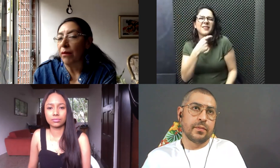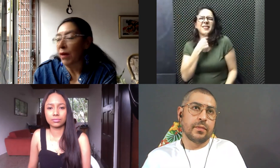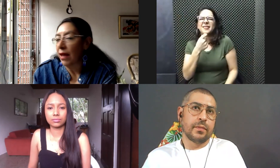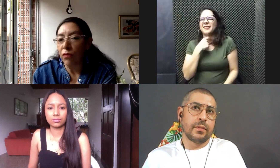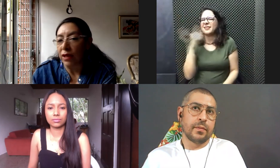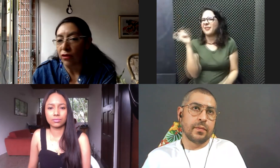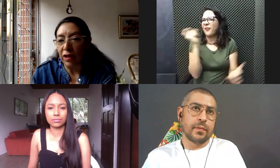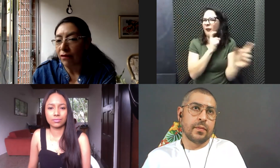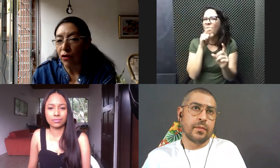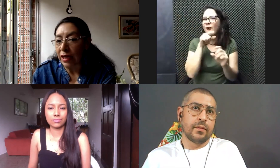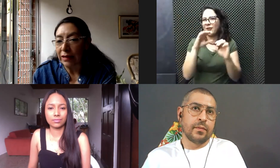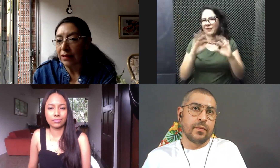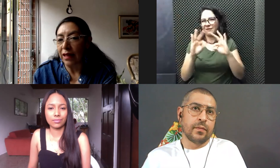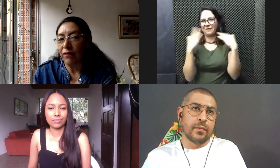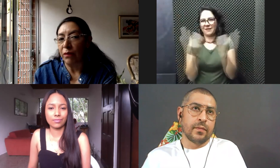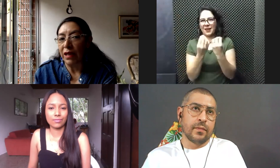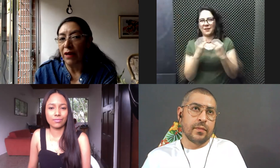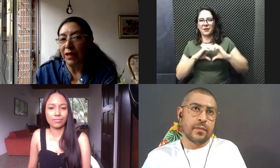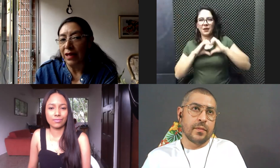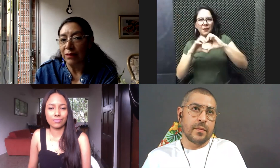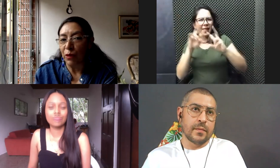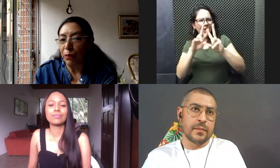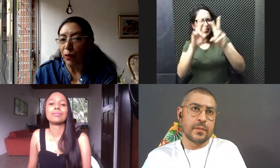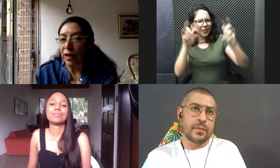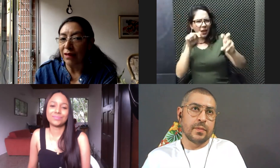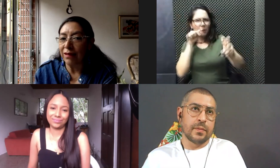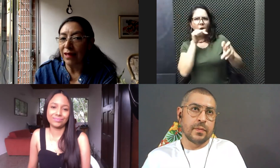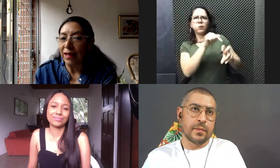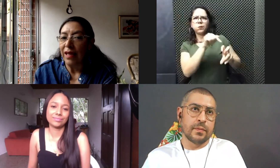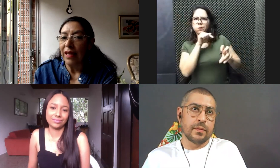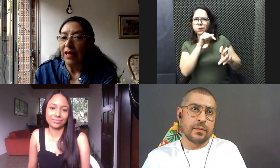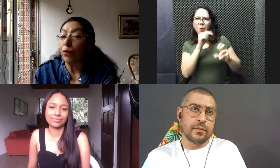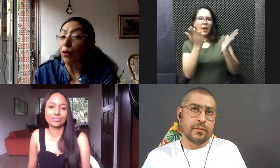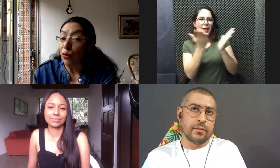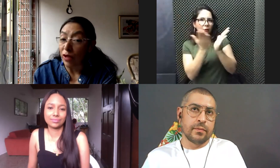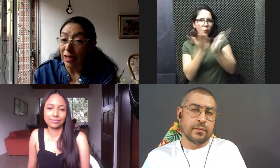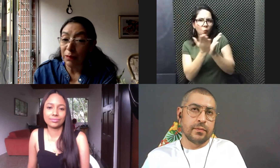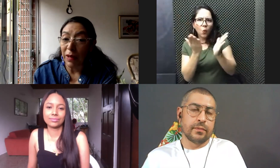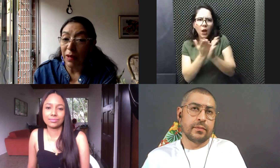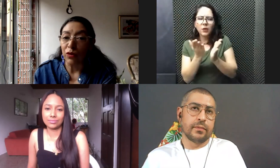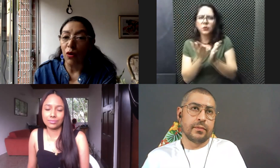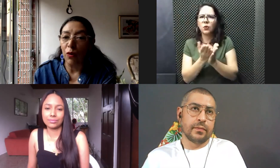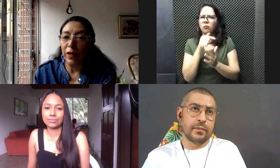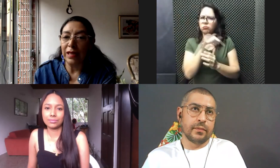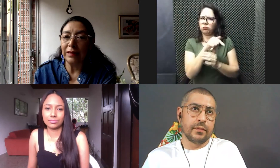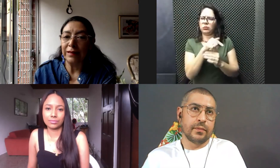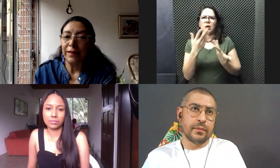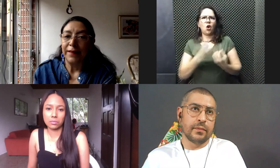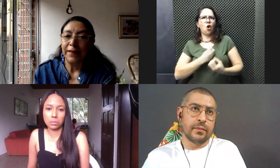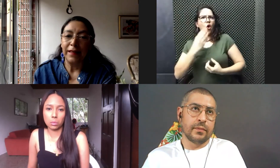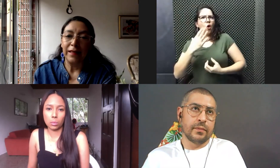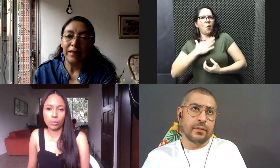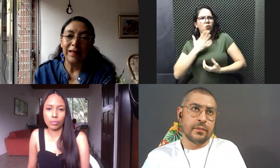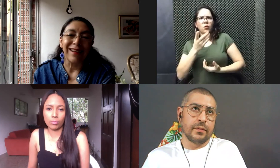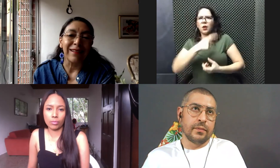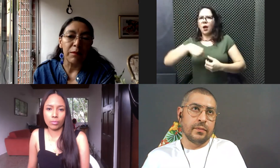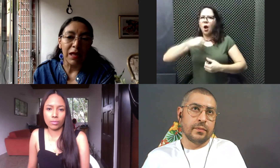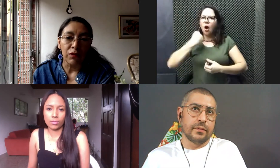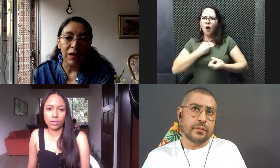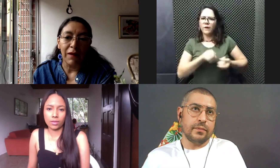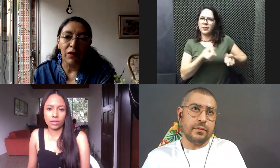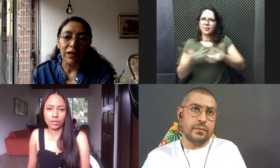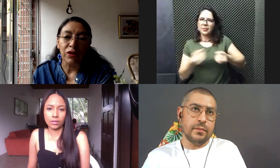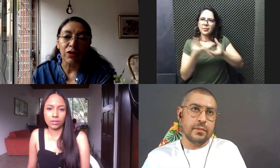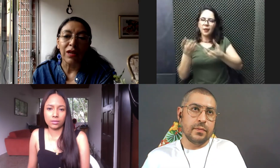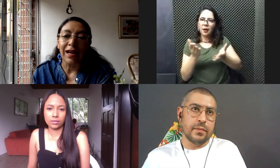el tema de la educación y la violencia en la familia Belier es muy importante, esas oportunidades para los jóvenes, el tratamiento